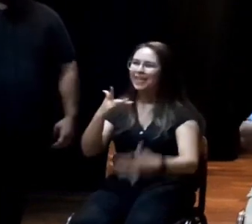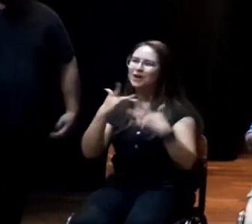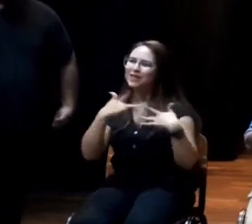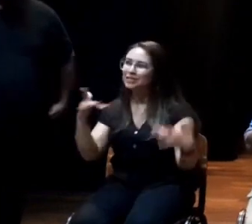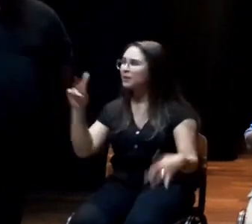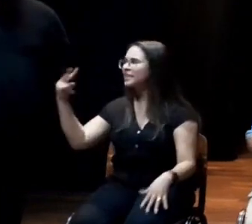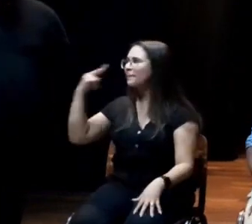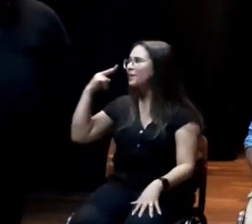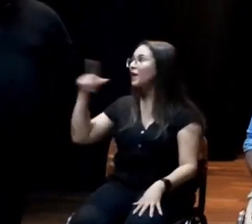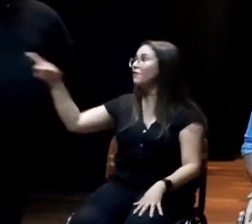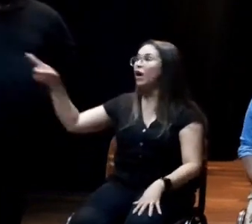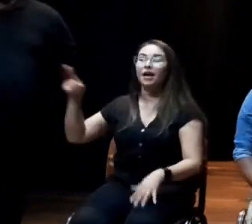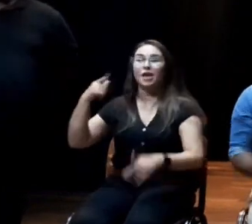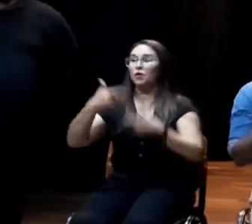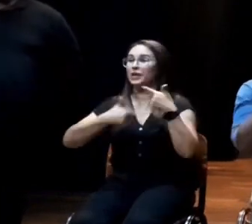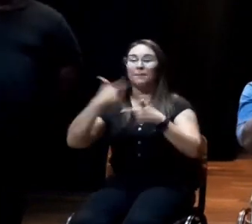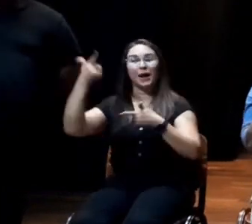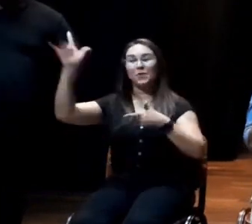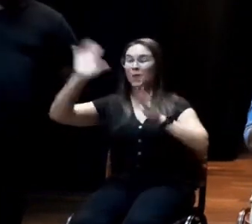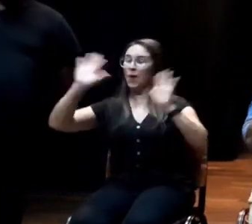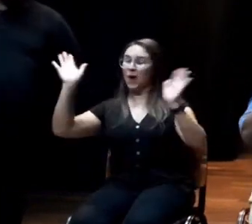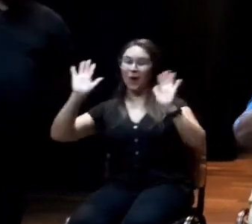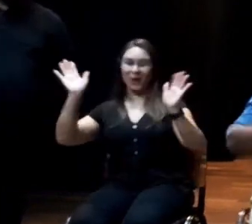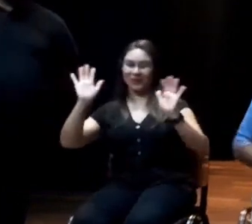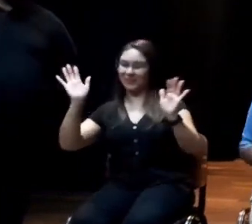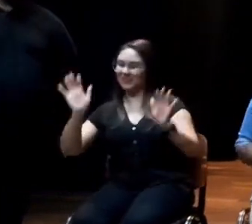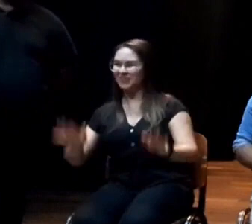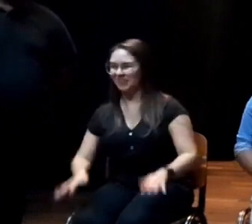me olhando de cara feia.